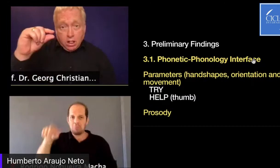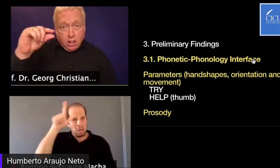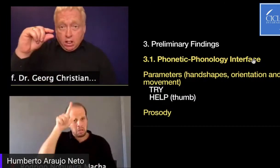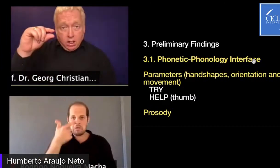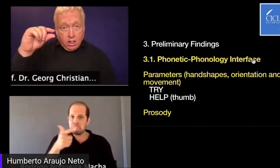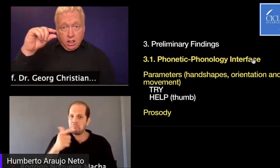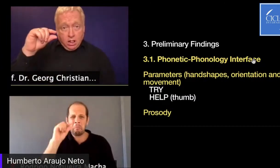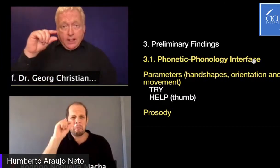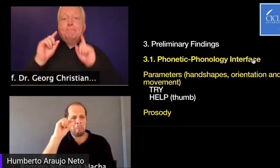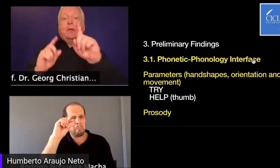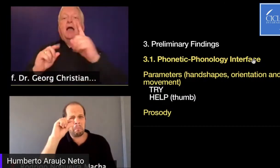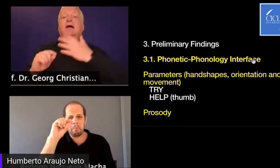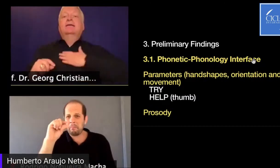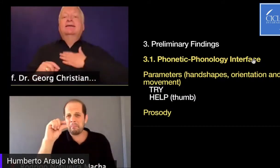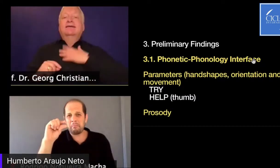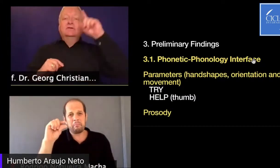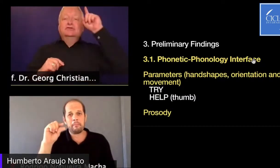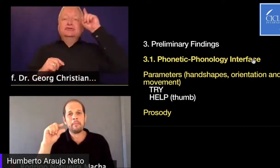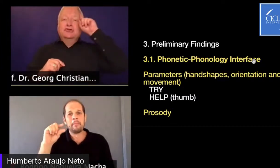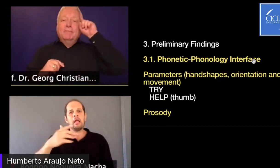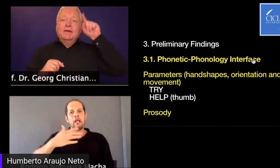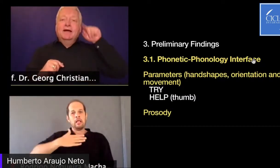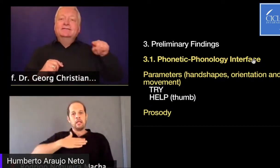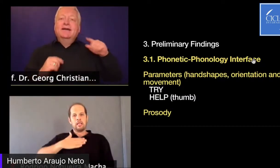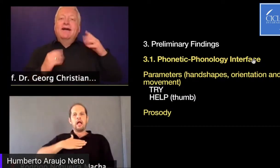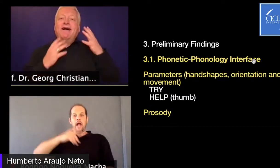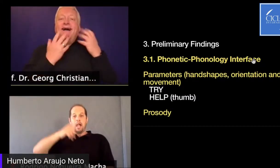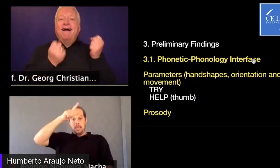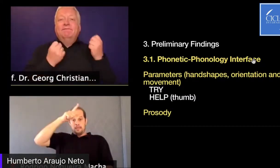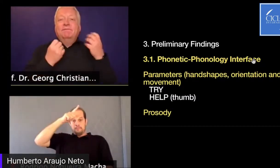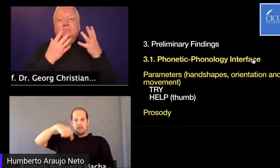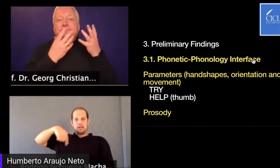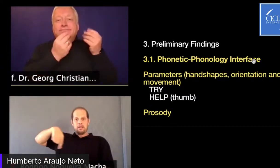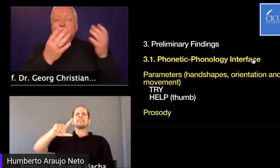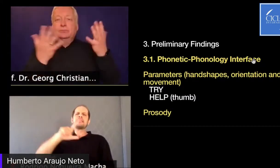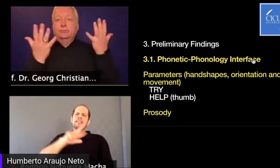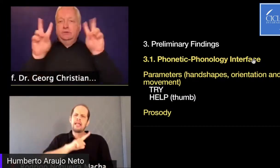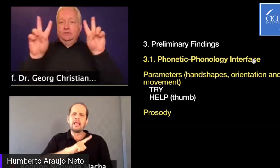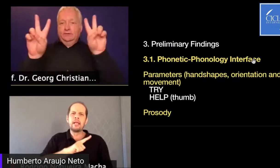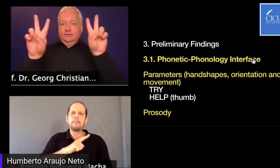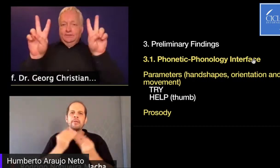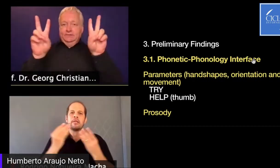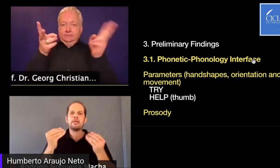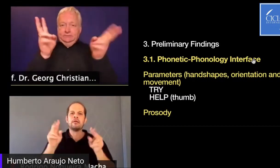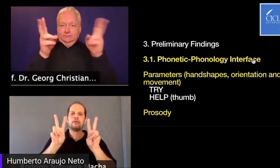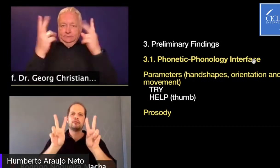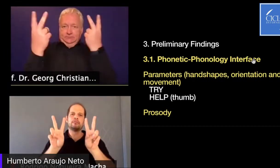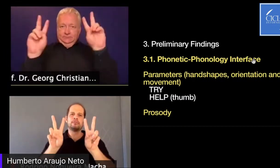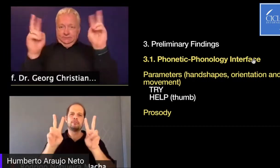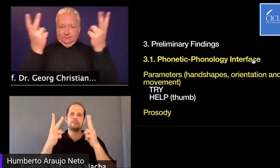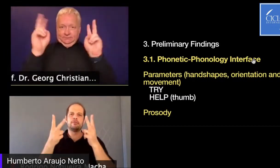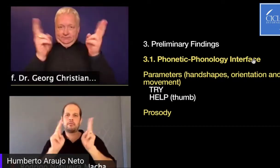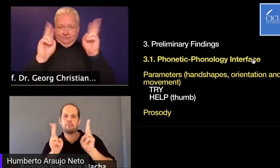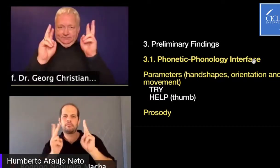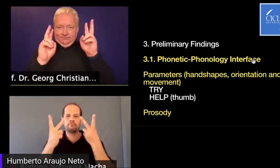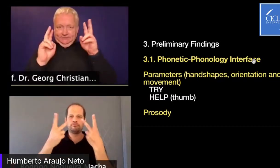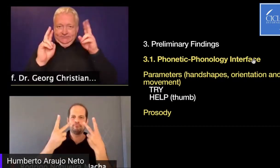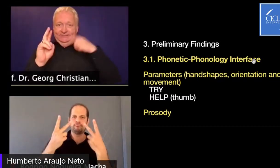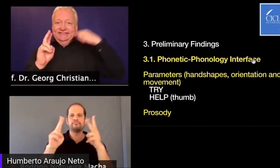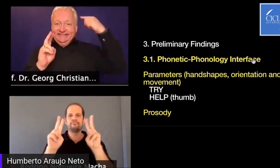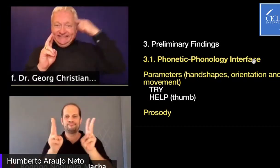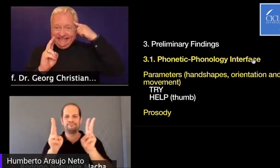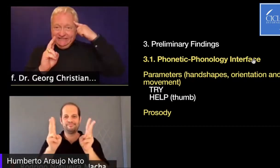Por exemplo, na língua de sinais alemã, você tem uma diferença articulatória